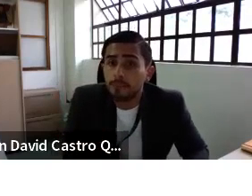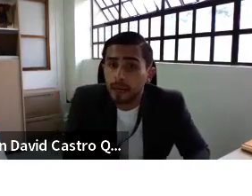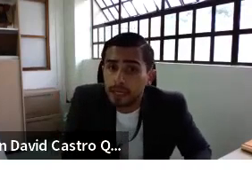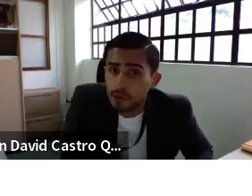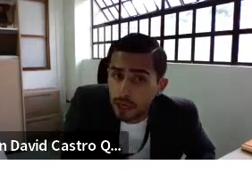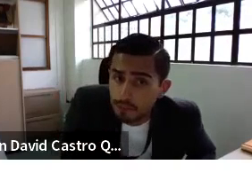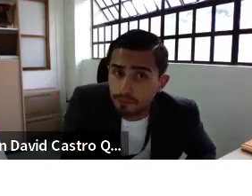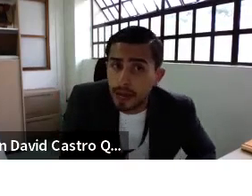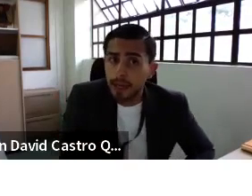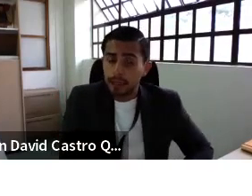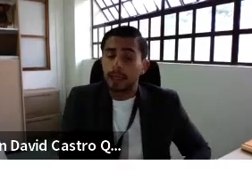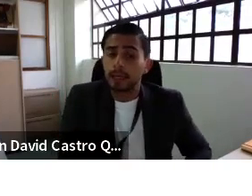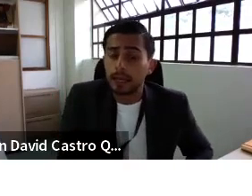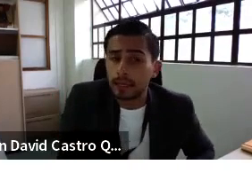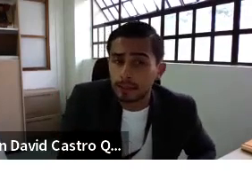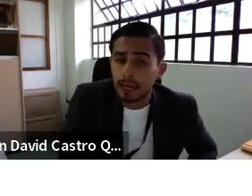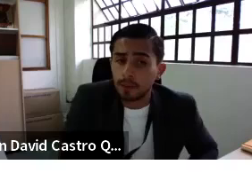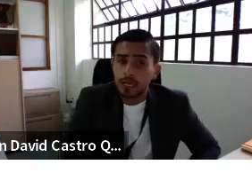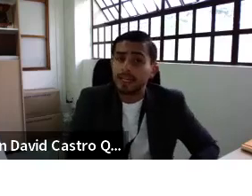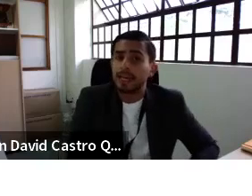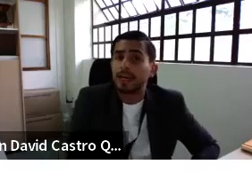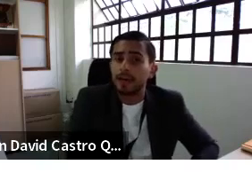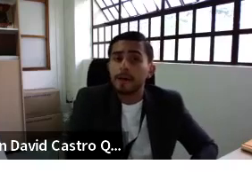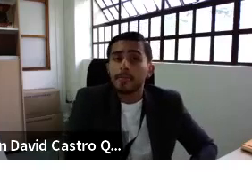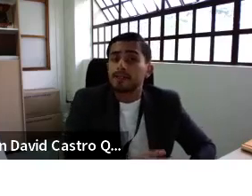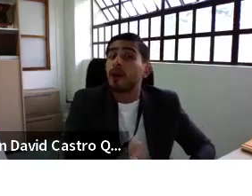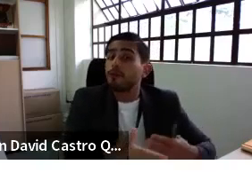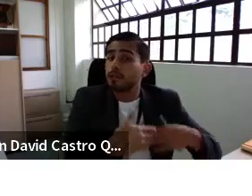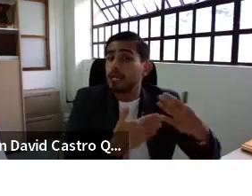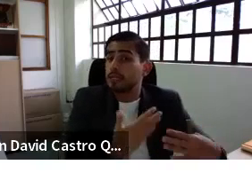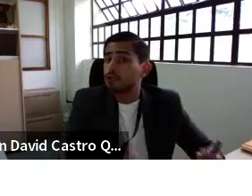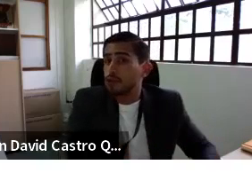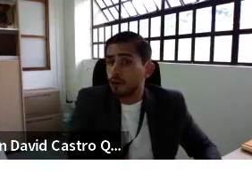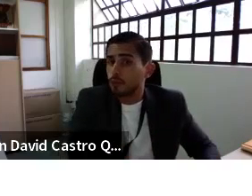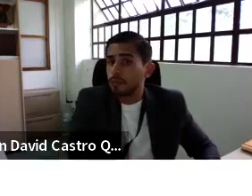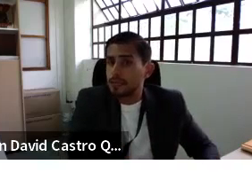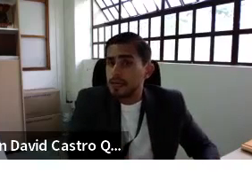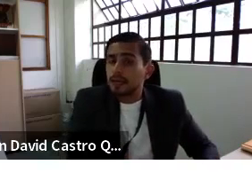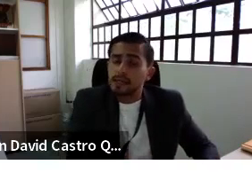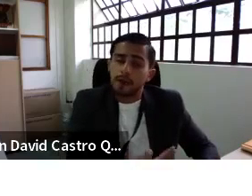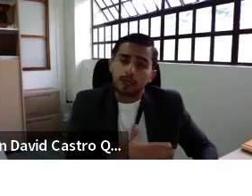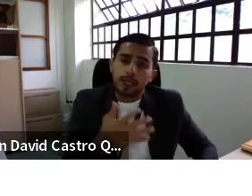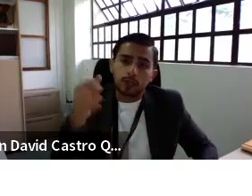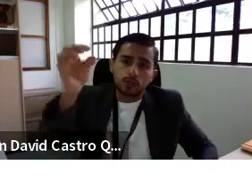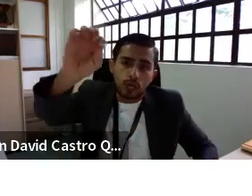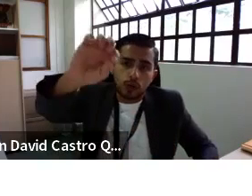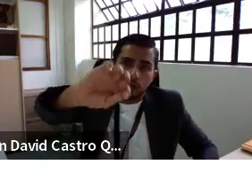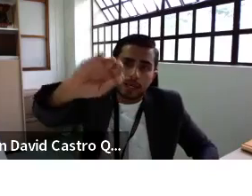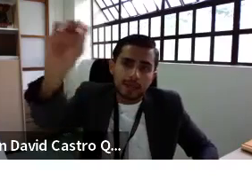y eso va en digamos en línea de que se van fortaleciendo sus economías y se van fortaleciendo sus economías en